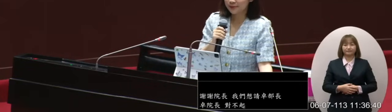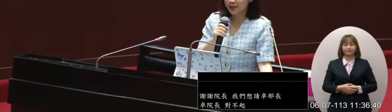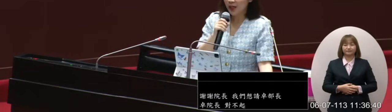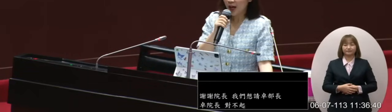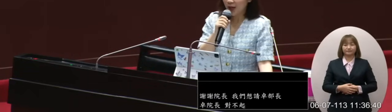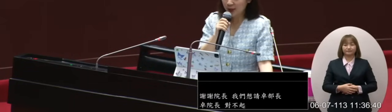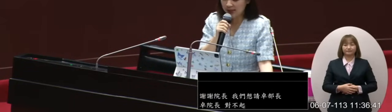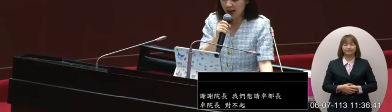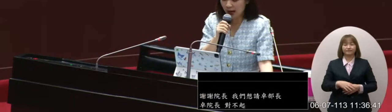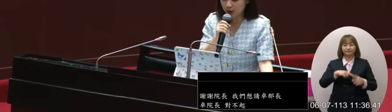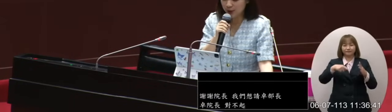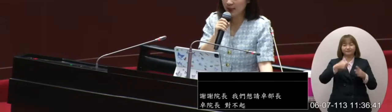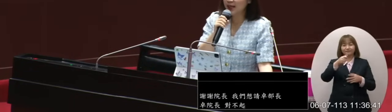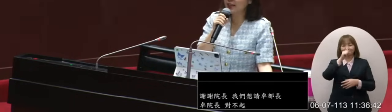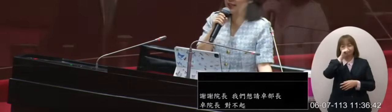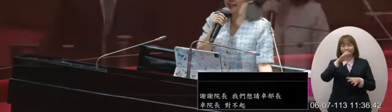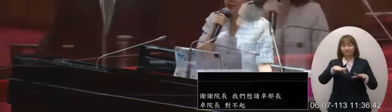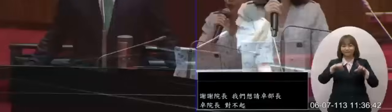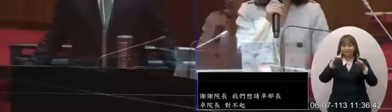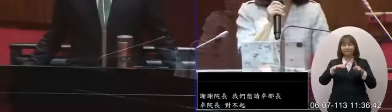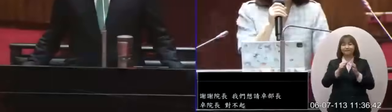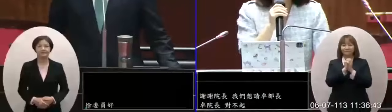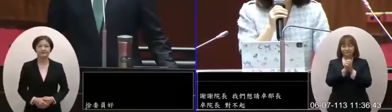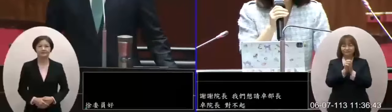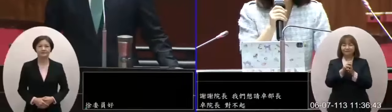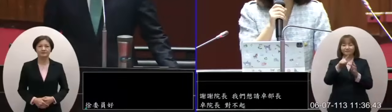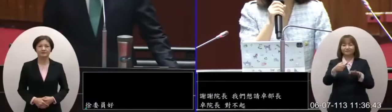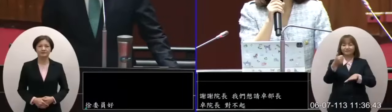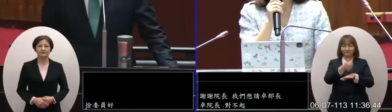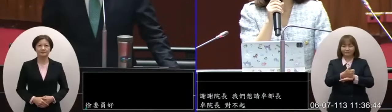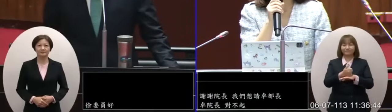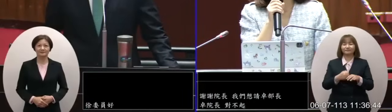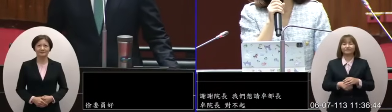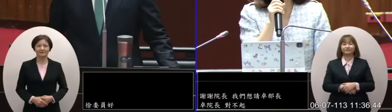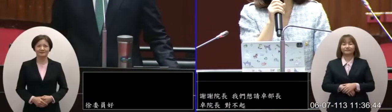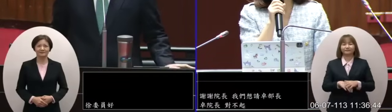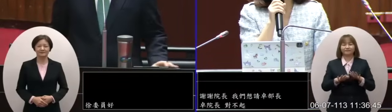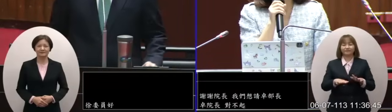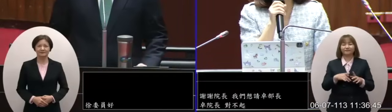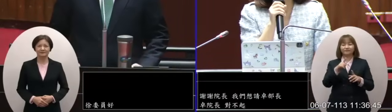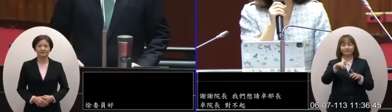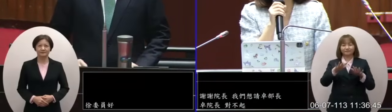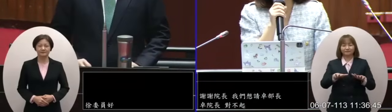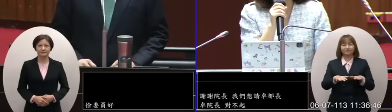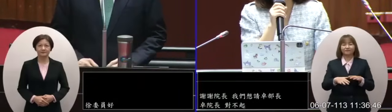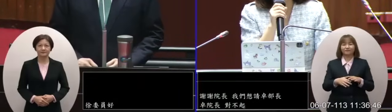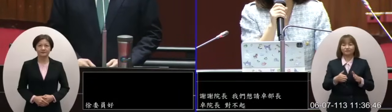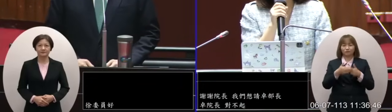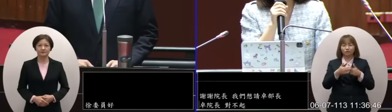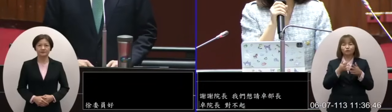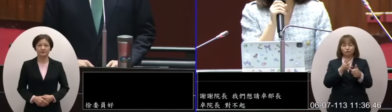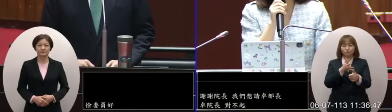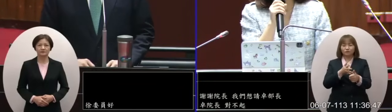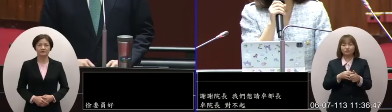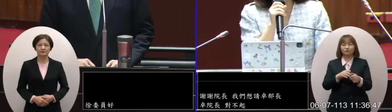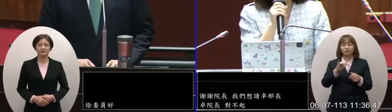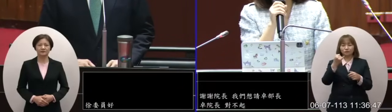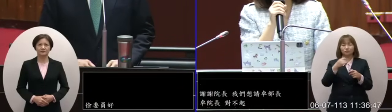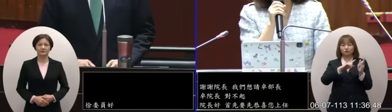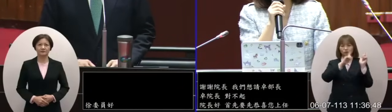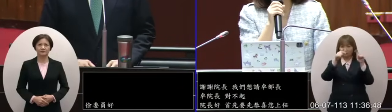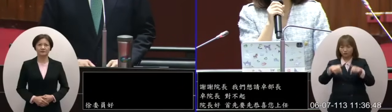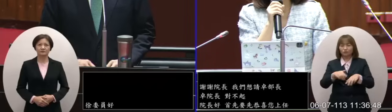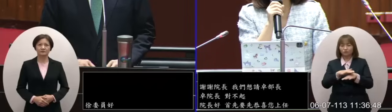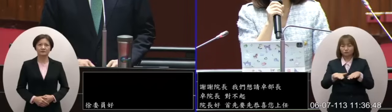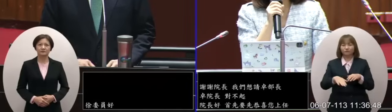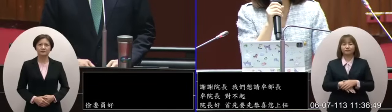徐委员好。 院长好。首先呢，要先恭喜您上任。那体恤您在这里呢，要质询也备询一整